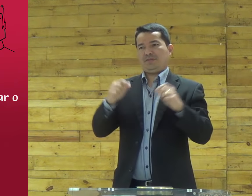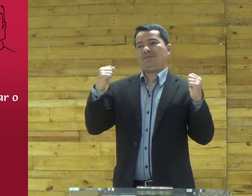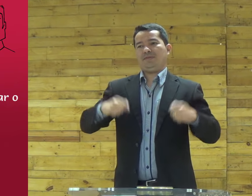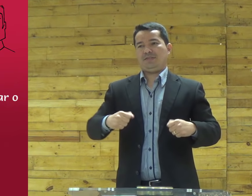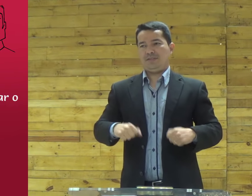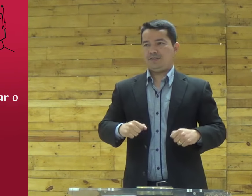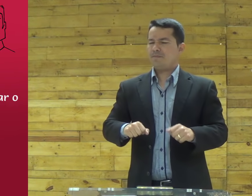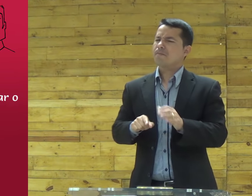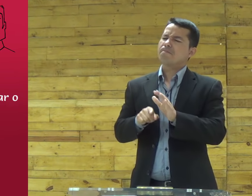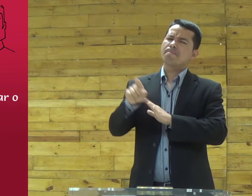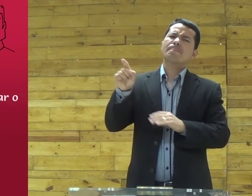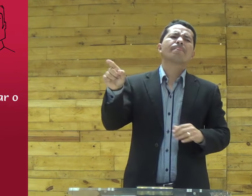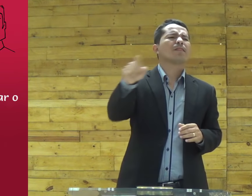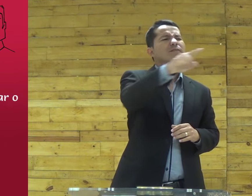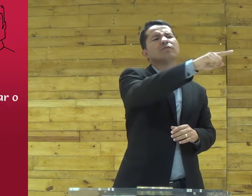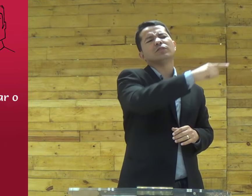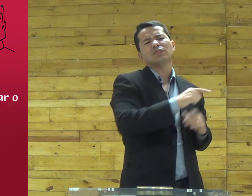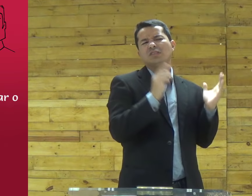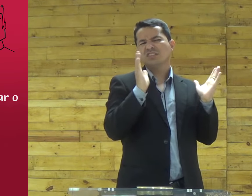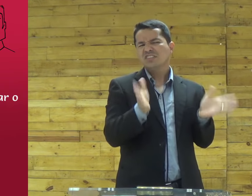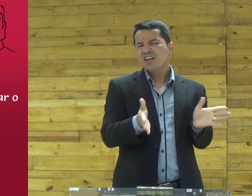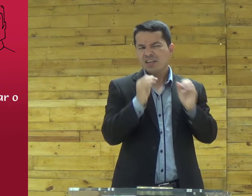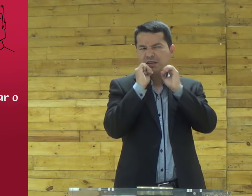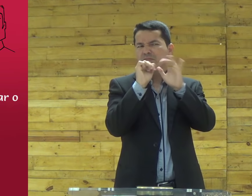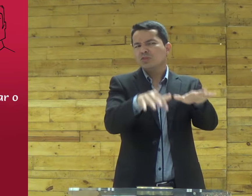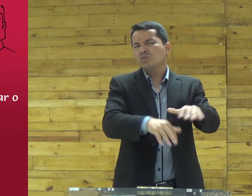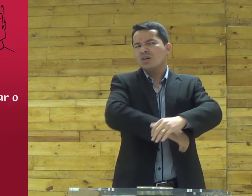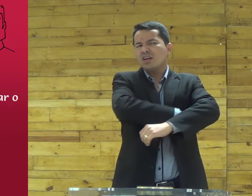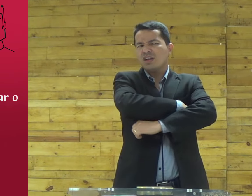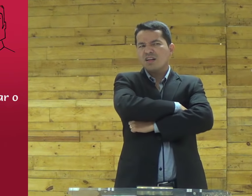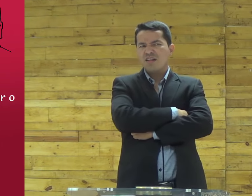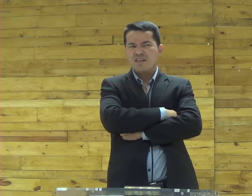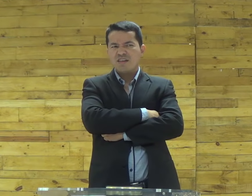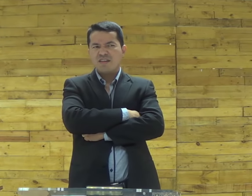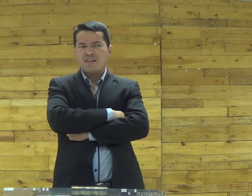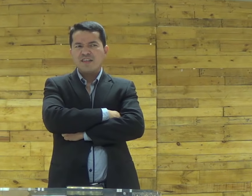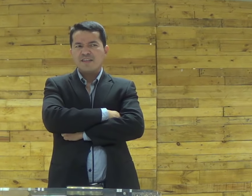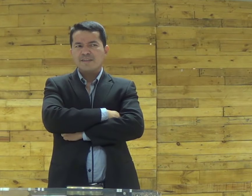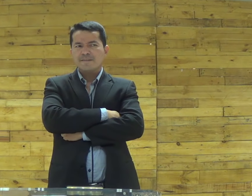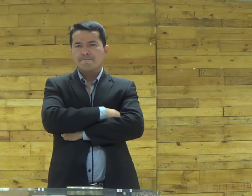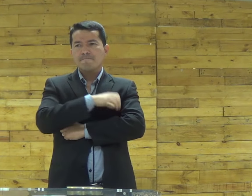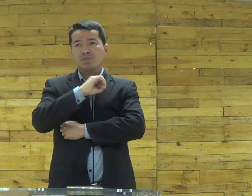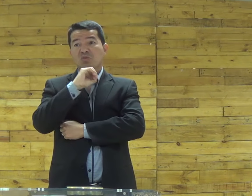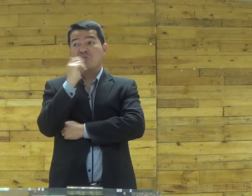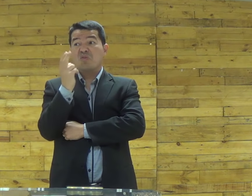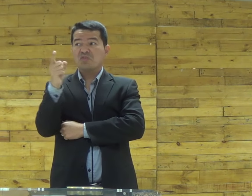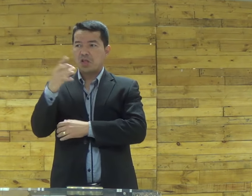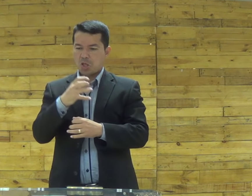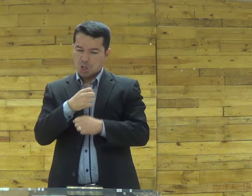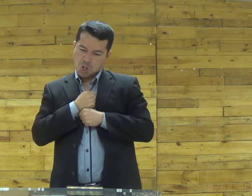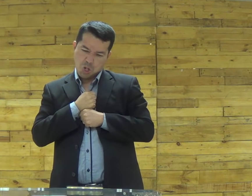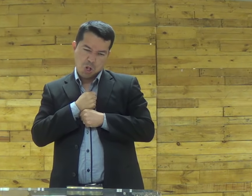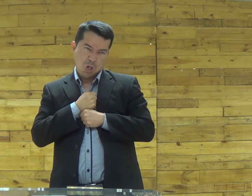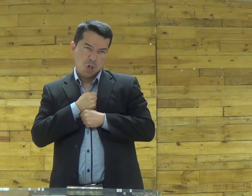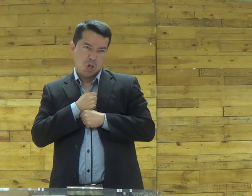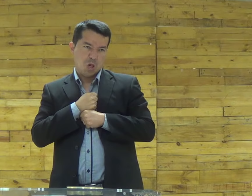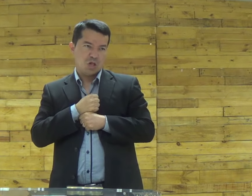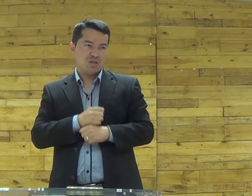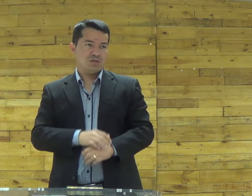evangelhos que nós devemos abençoar os outros também. Você já tem abençoado outras pessoas ou você guarda tudo